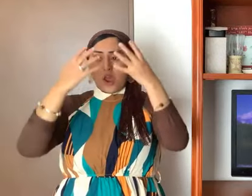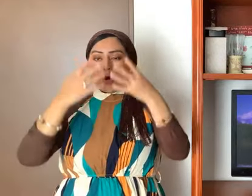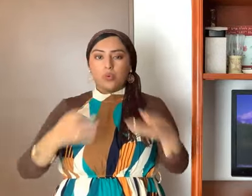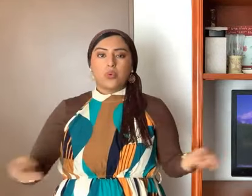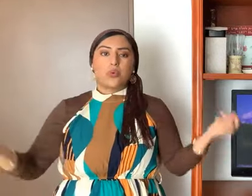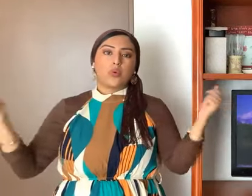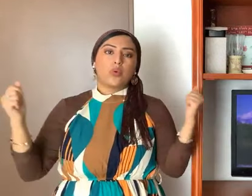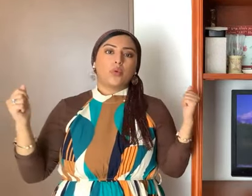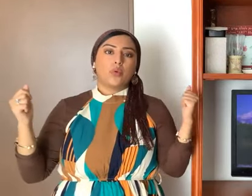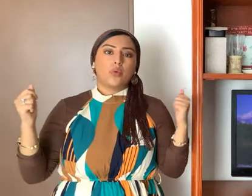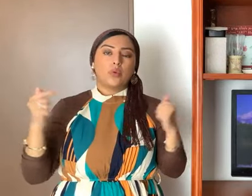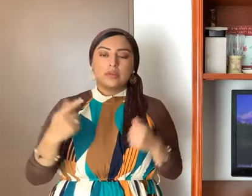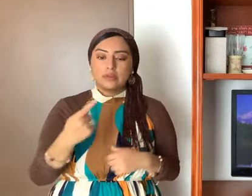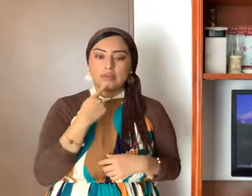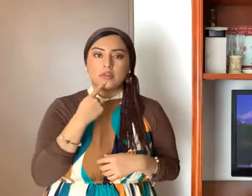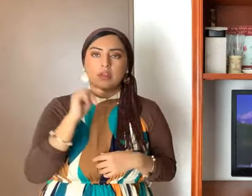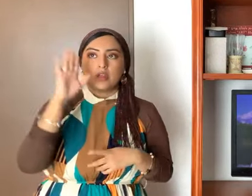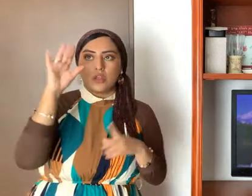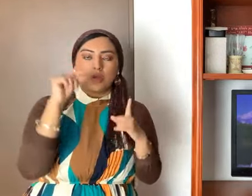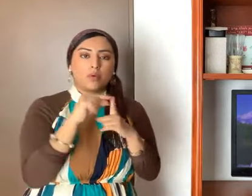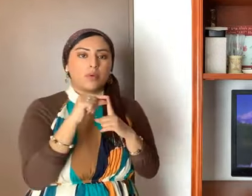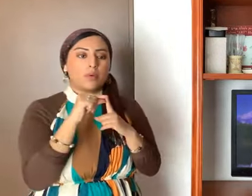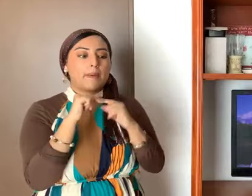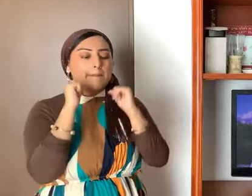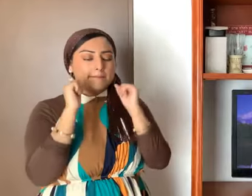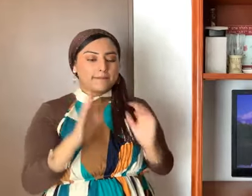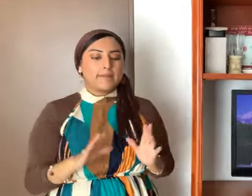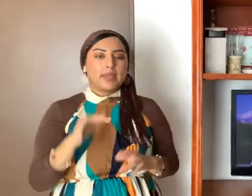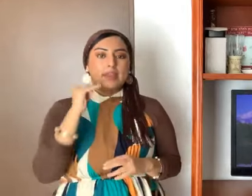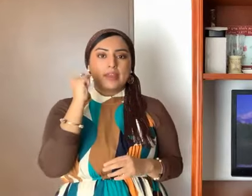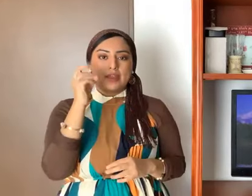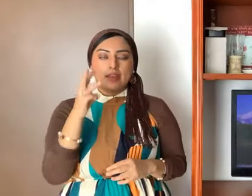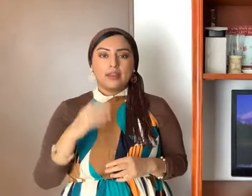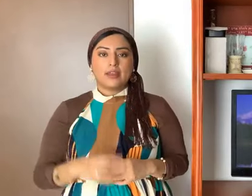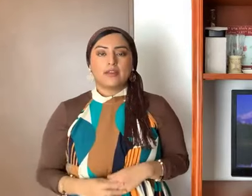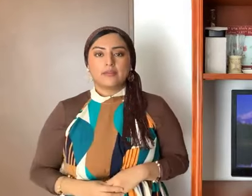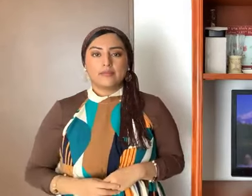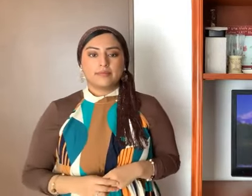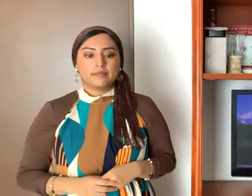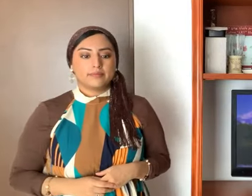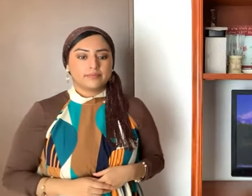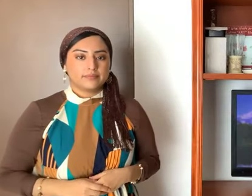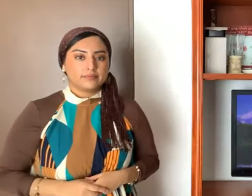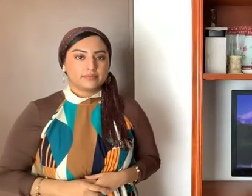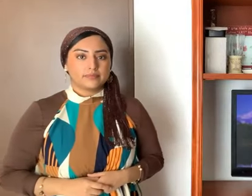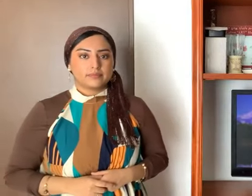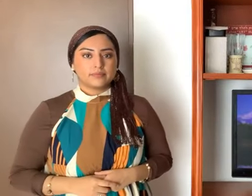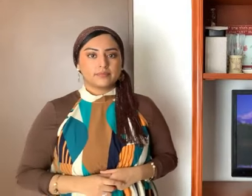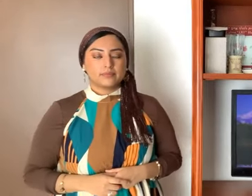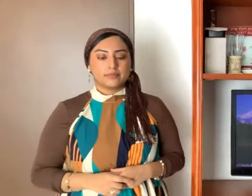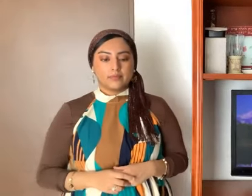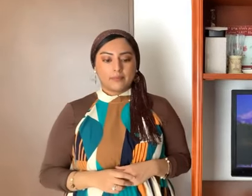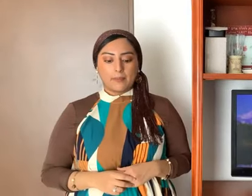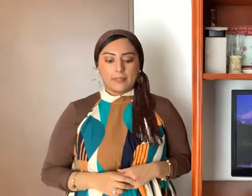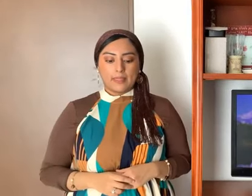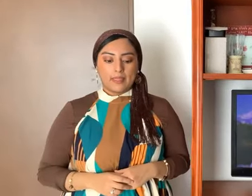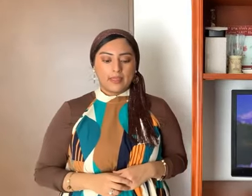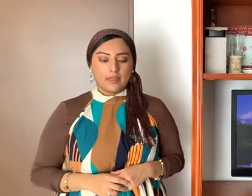resolverá, porque lo dice la palabra. Bendito es Yahshua HaMashiach. Voy a hacer un repaso de este